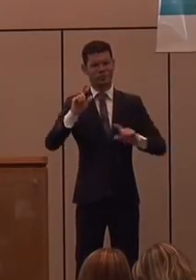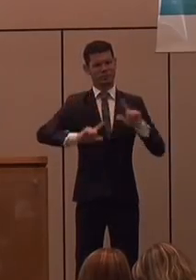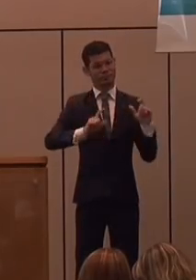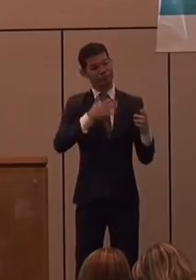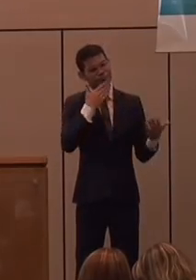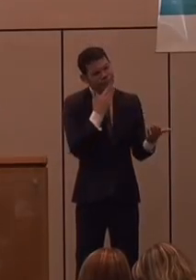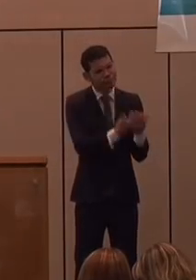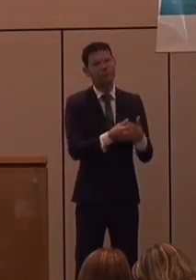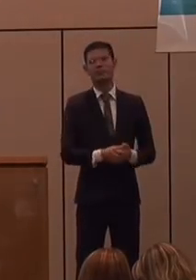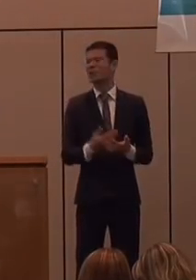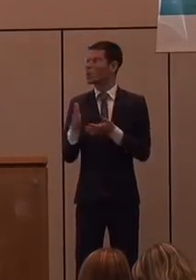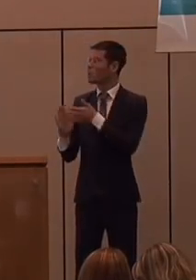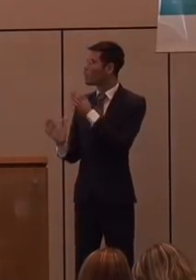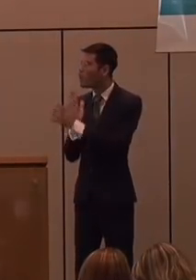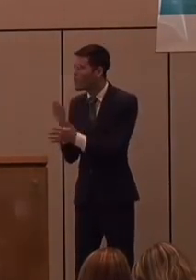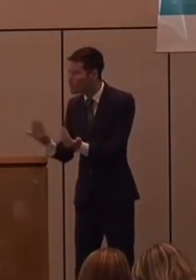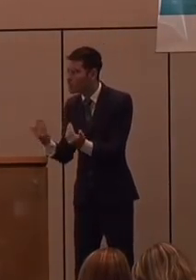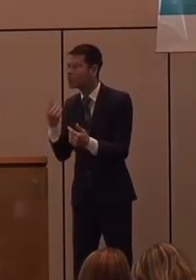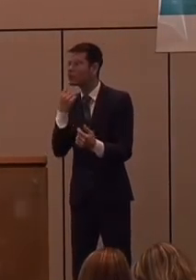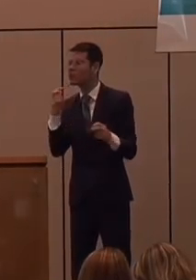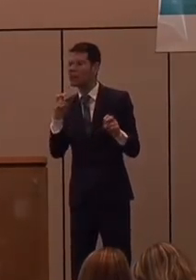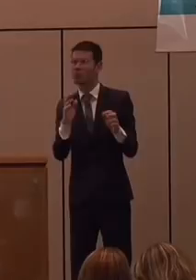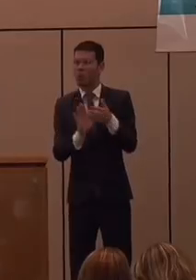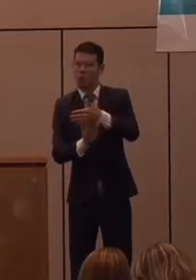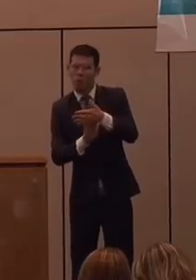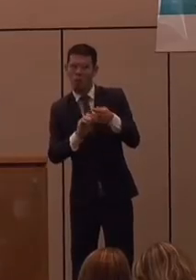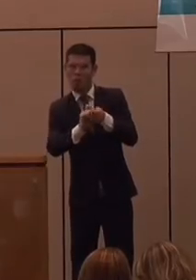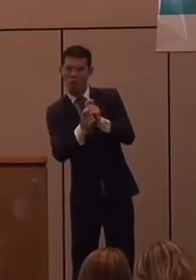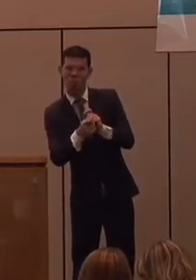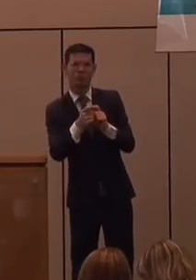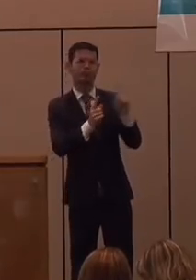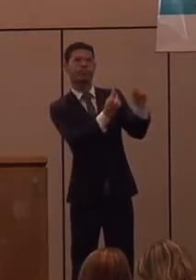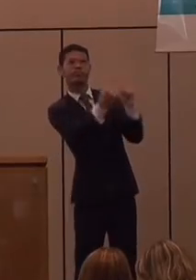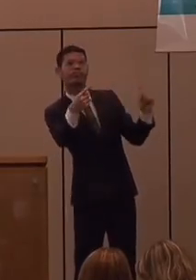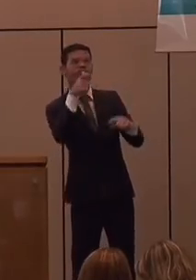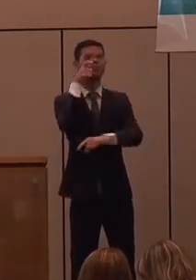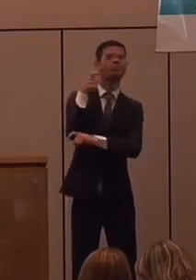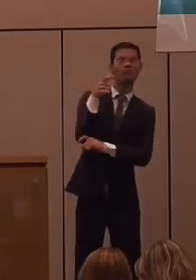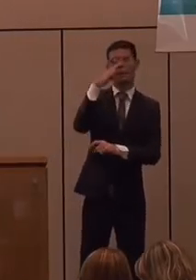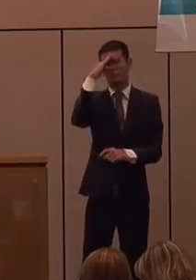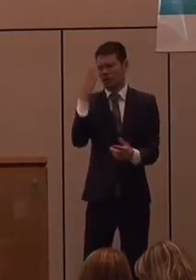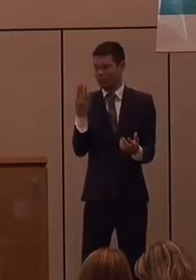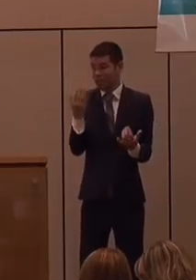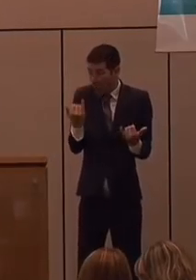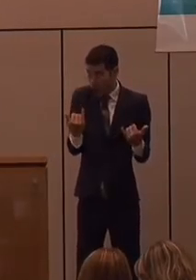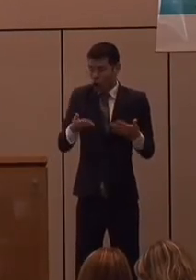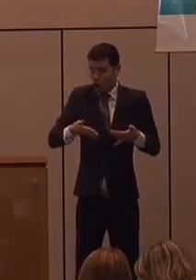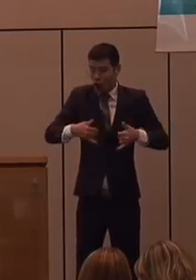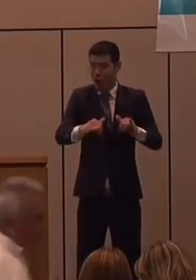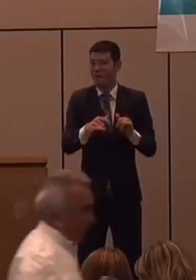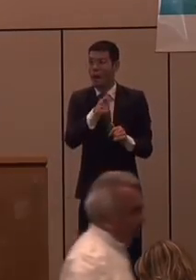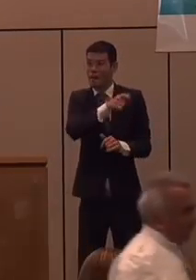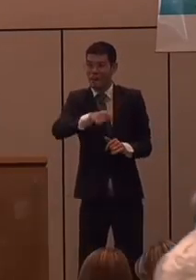el tema de los cuadrantes los policías de mucha gente todavía dice que le asustó salir